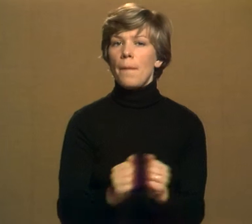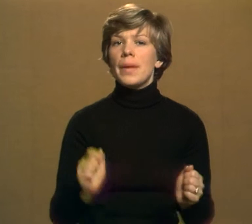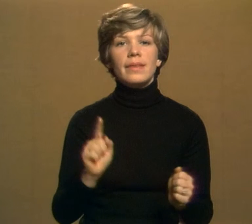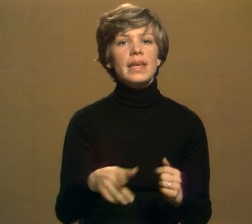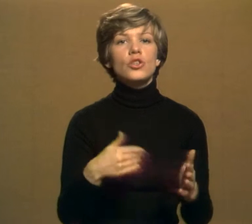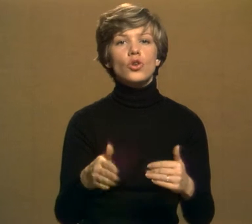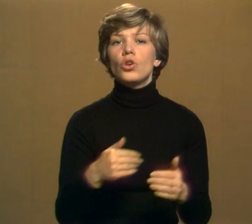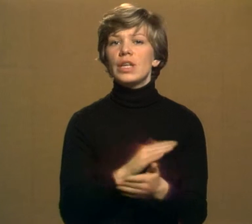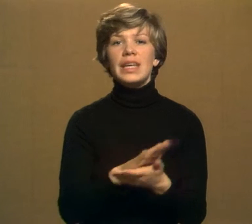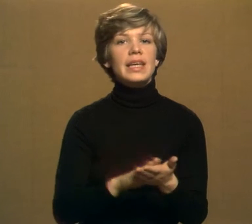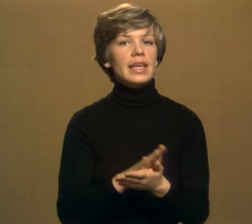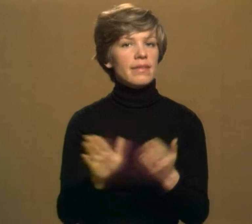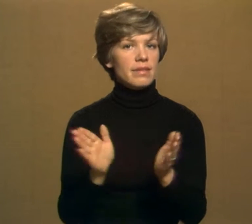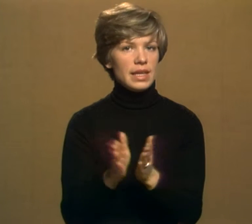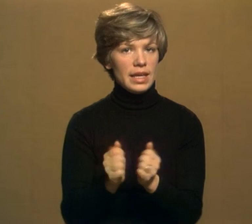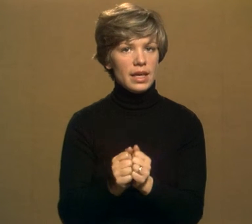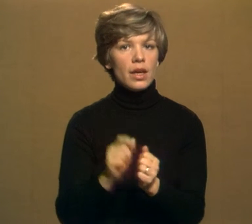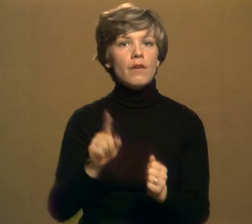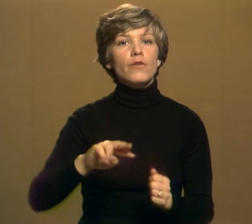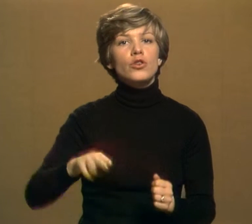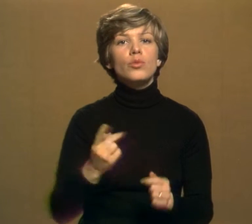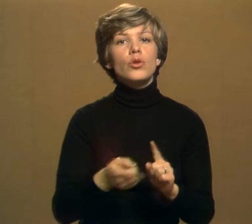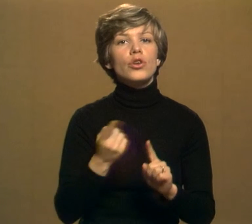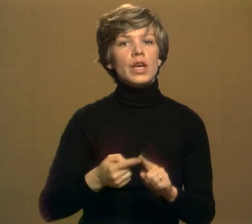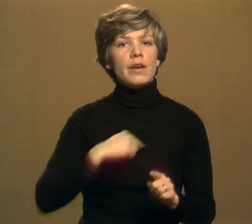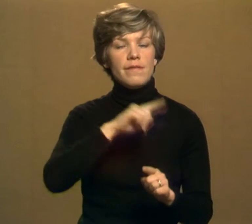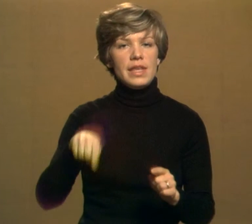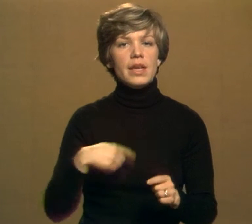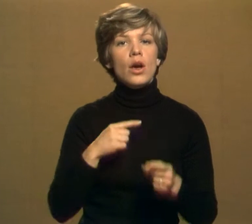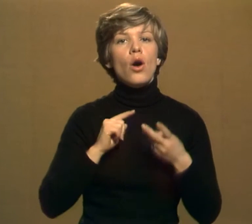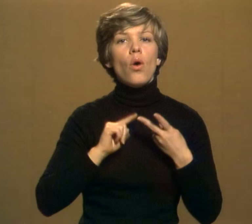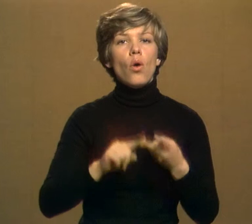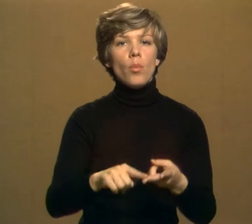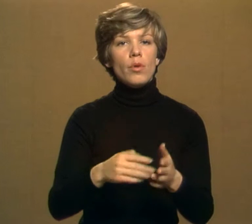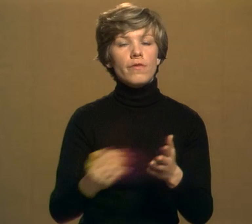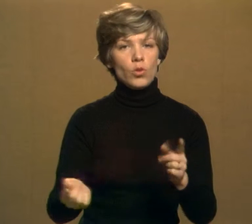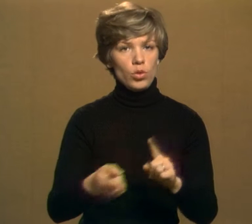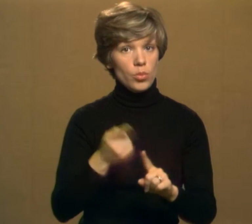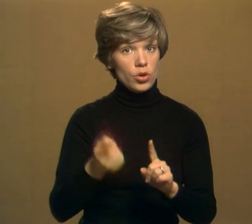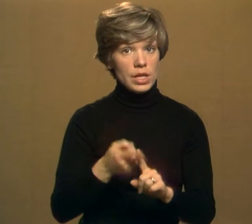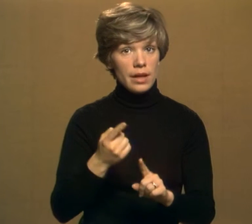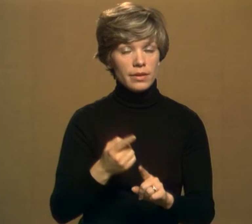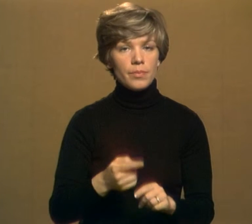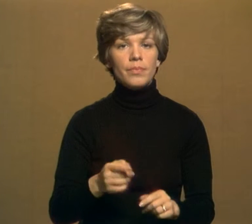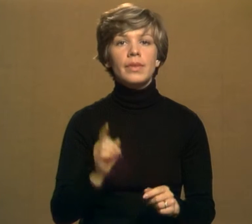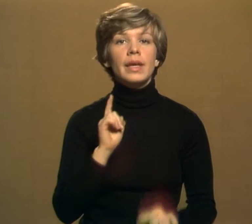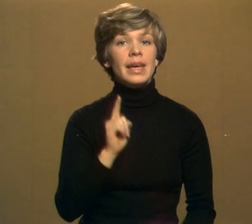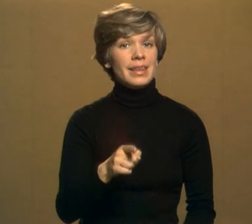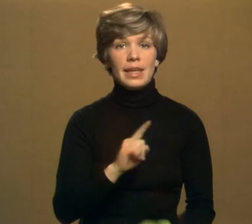Men det gör ingenting, för nu börjar vi om från början. Det